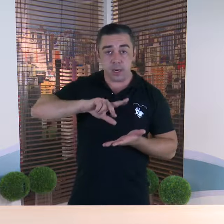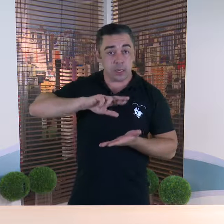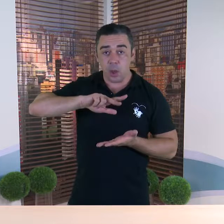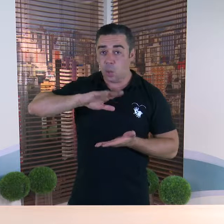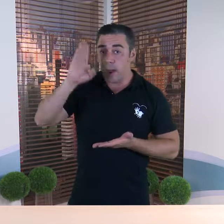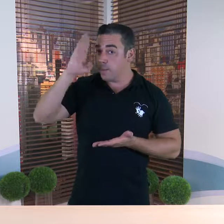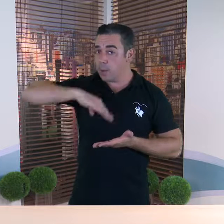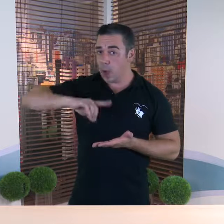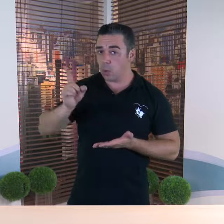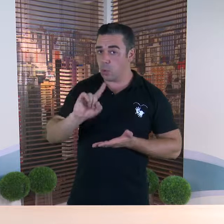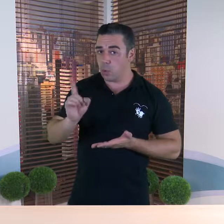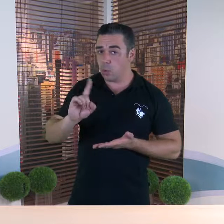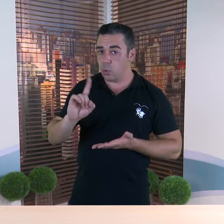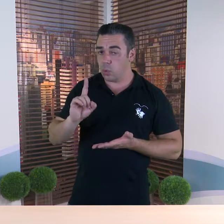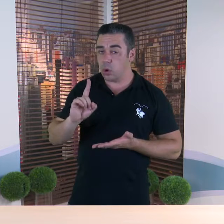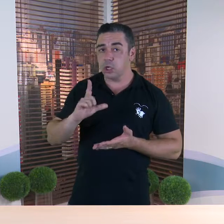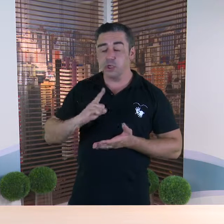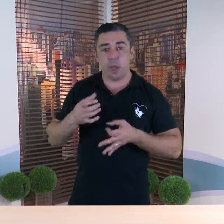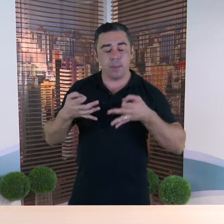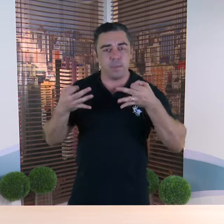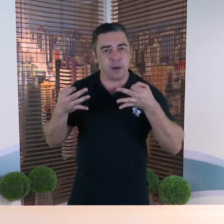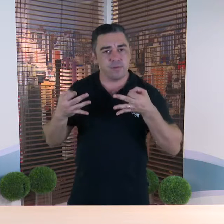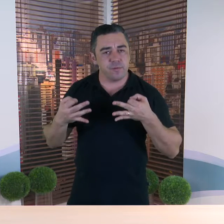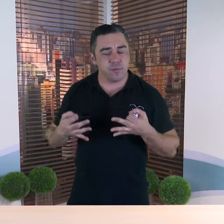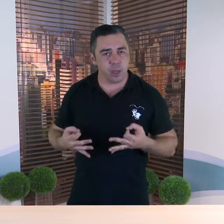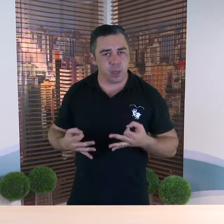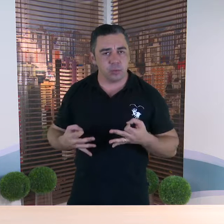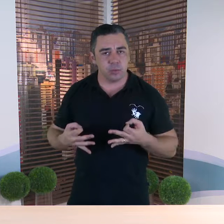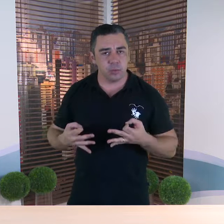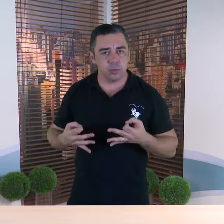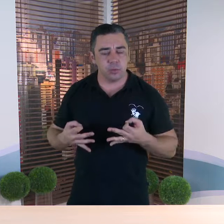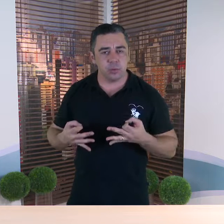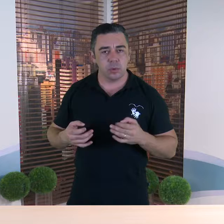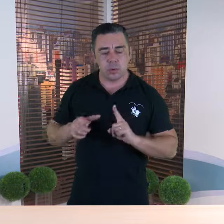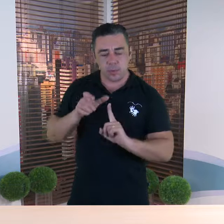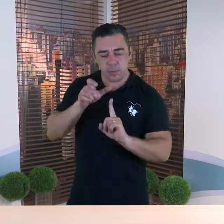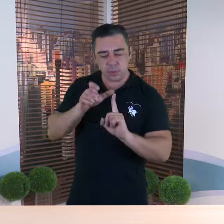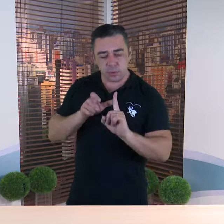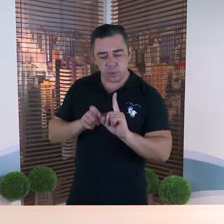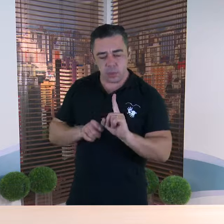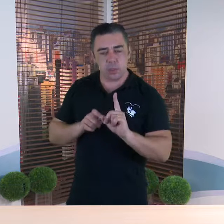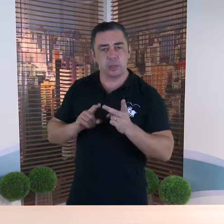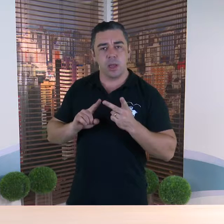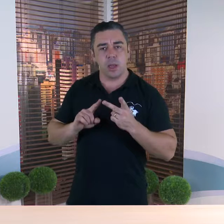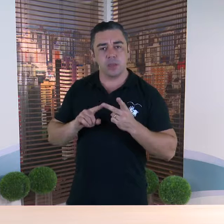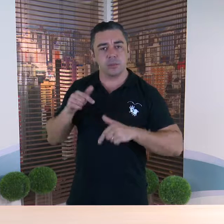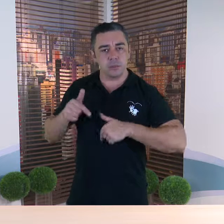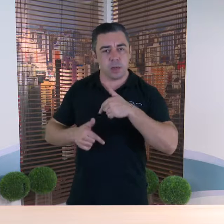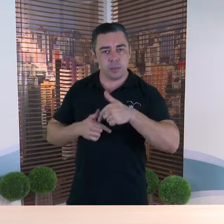Satanás não era um ser pervertido, mas perfeito em sua personalidade e